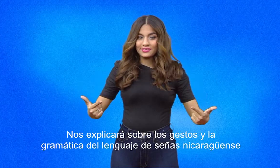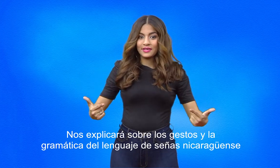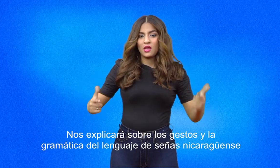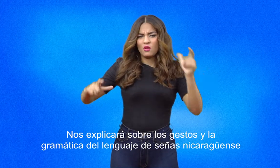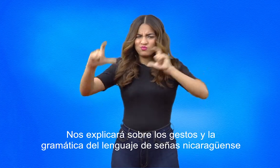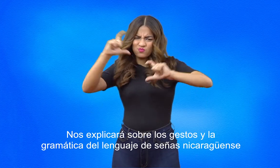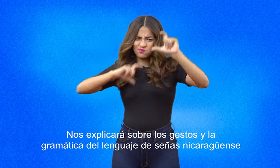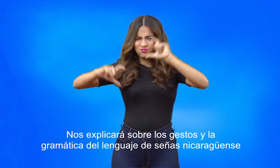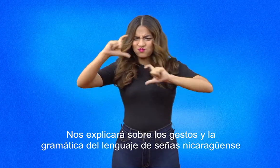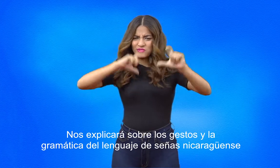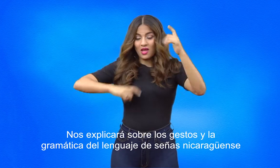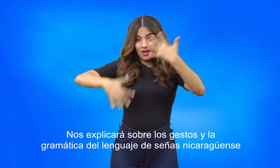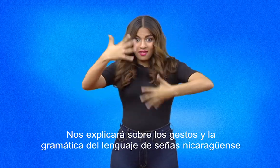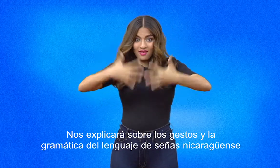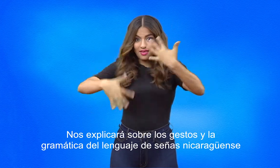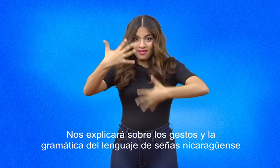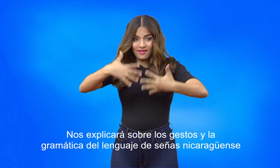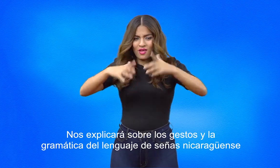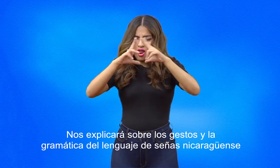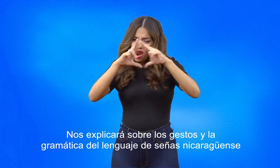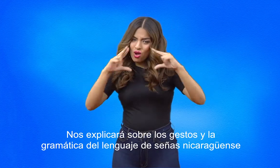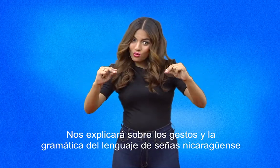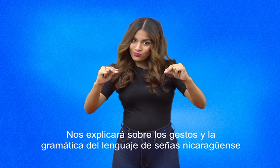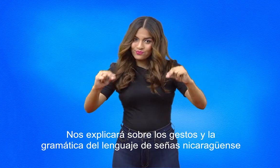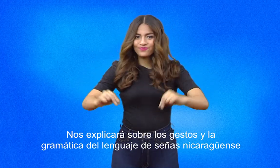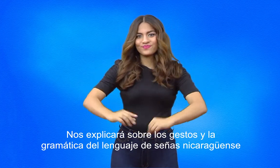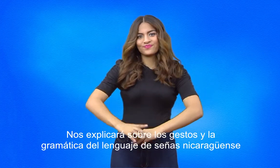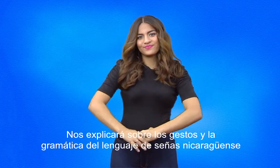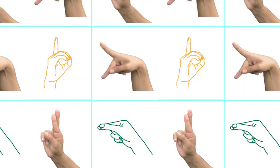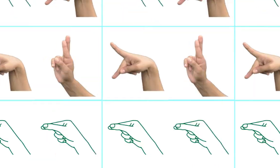del lenguaje de señas nicaragüense.